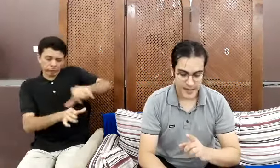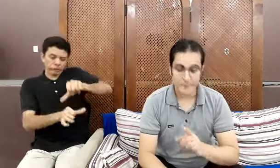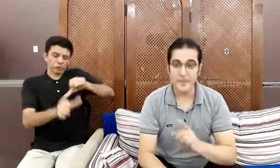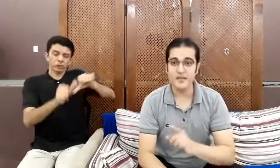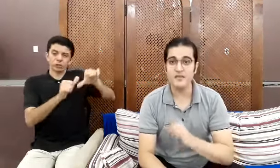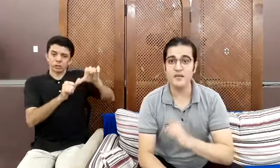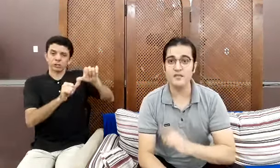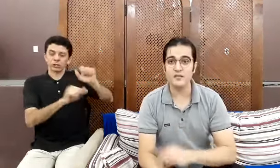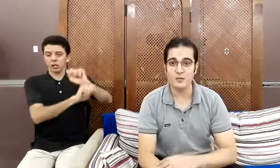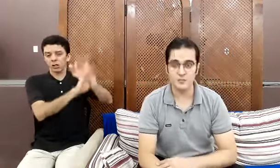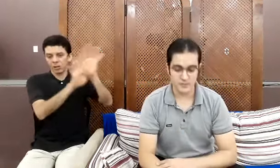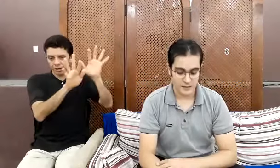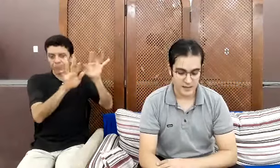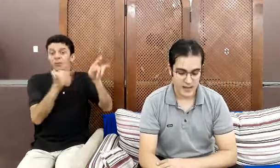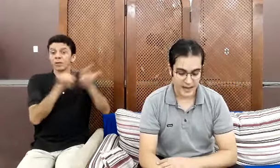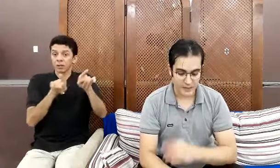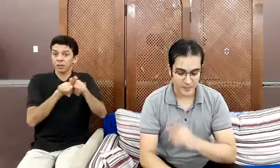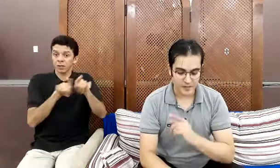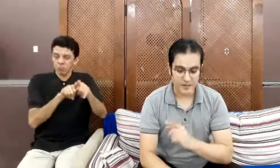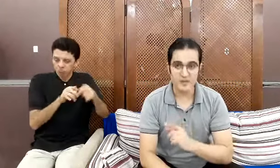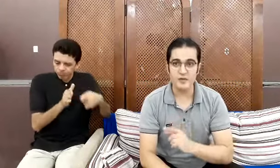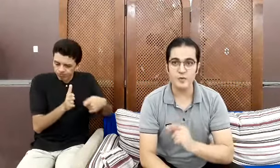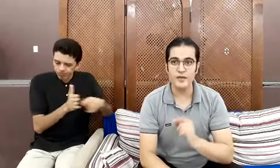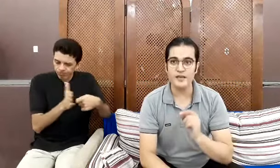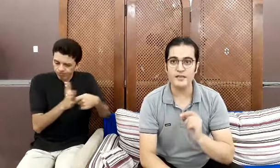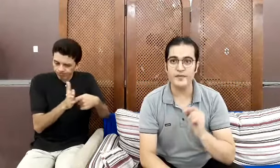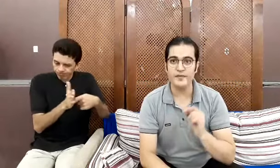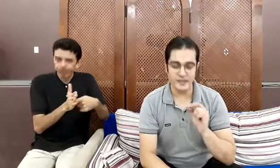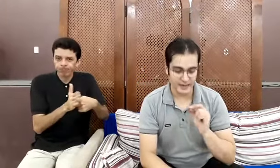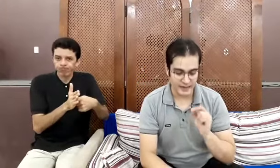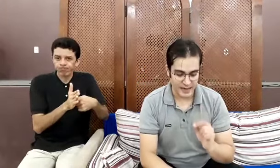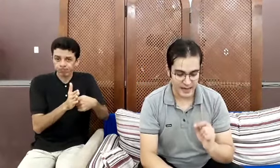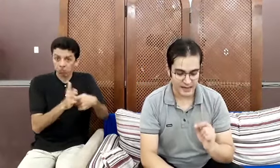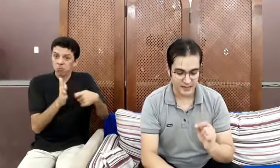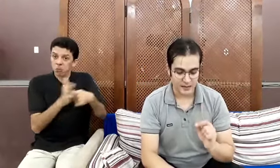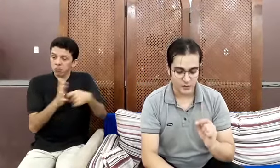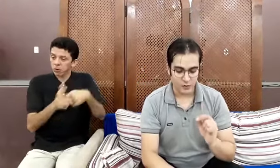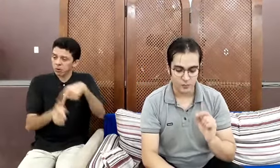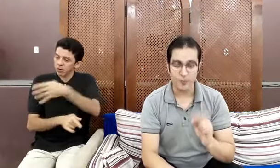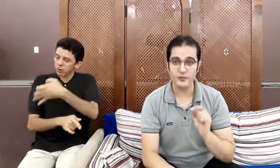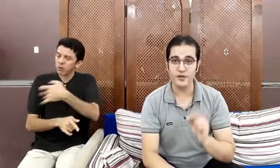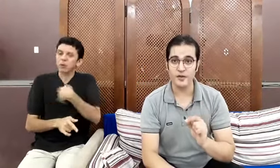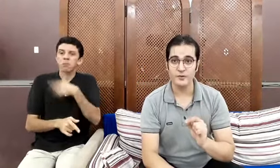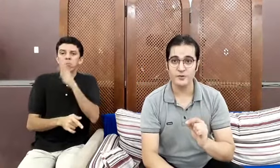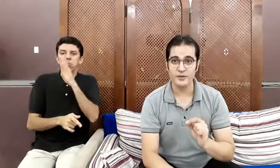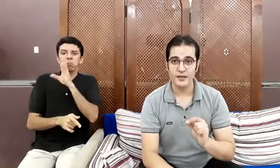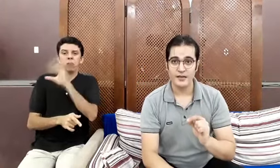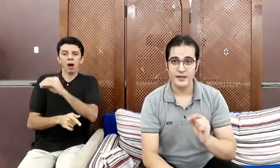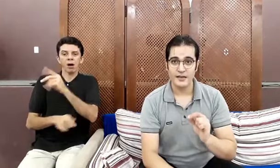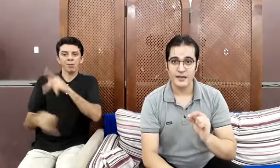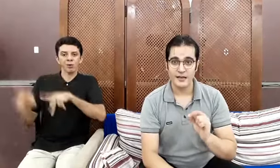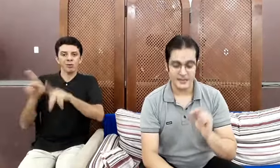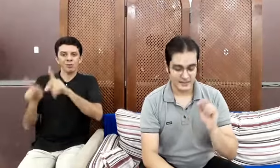e a perseguição, aquela perseguição que tenta fazer calar o povo de Deus,